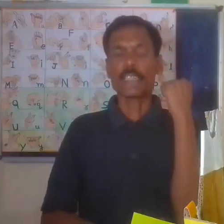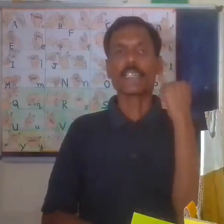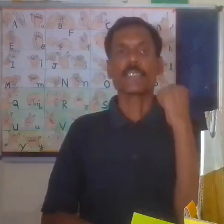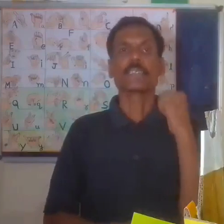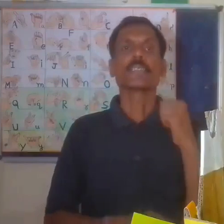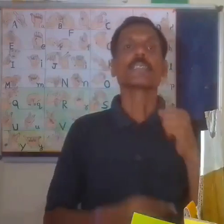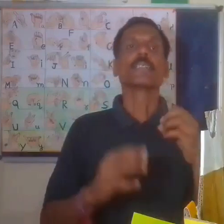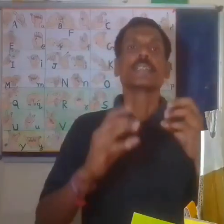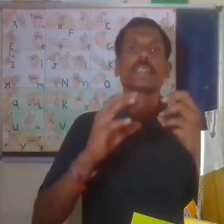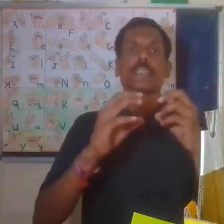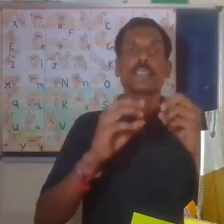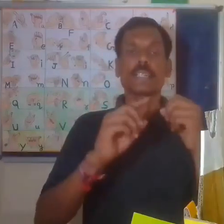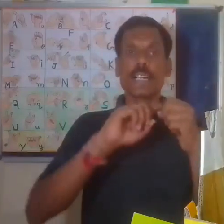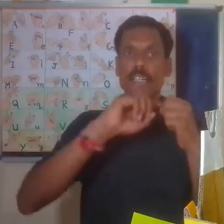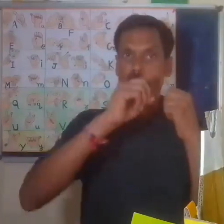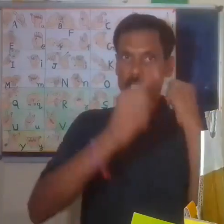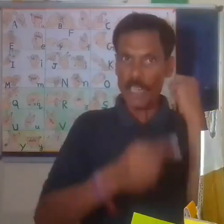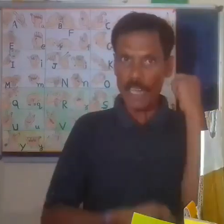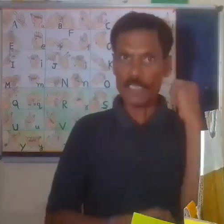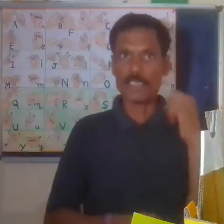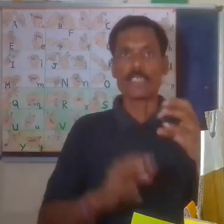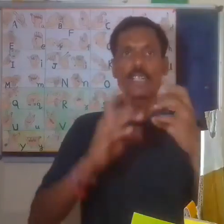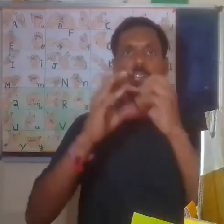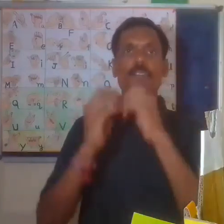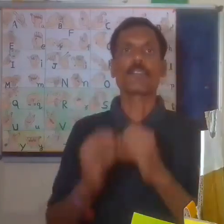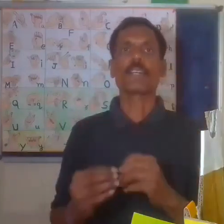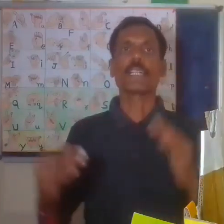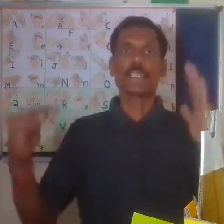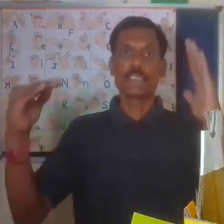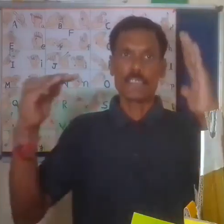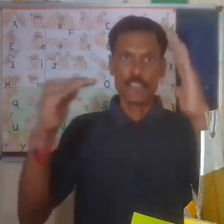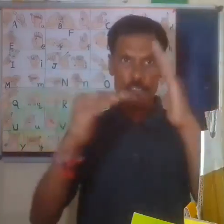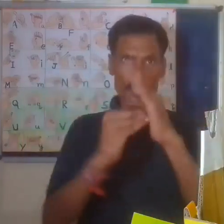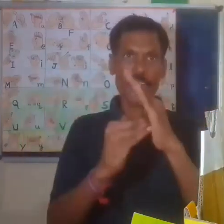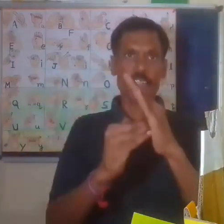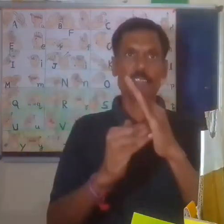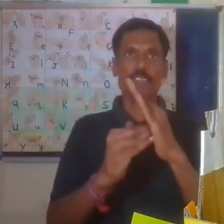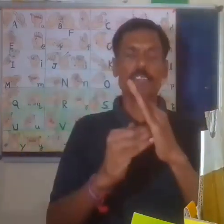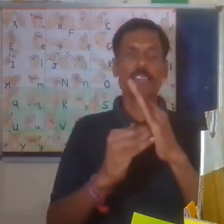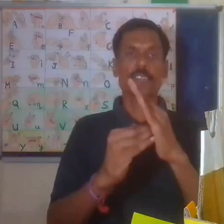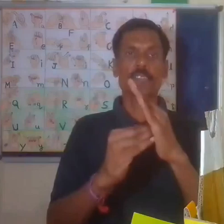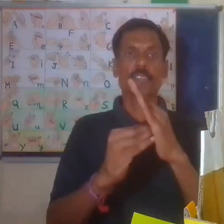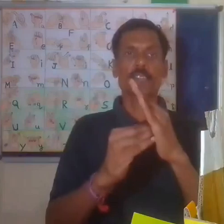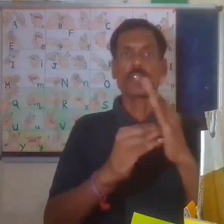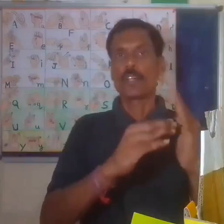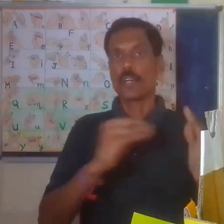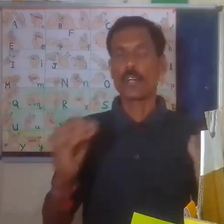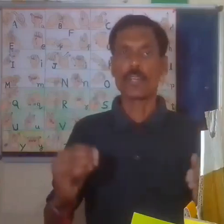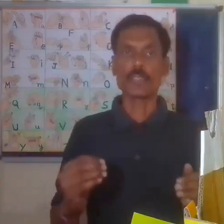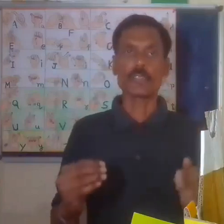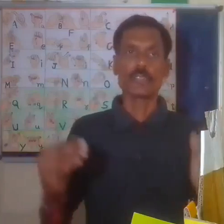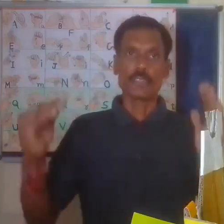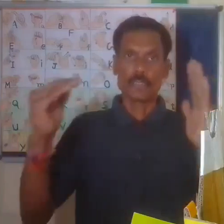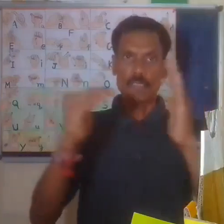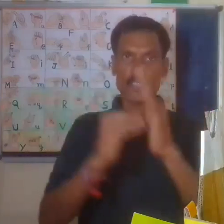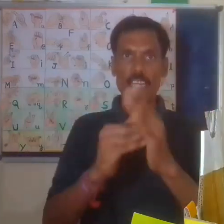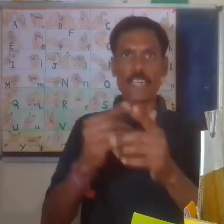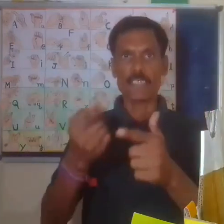आखिरी या लास्ट अल्फाबेट जेड और जेड